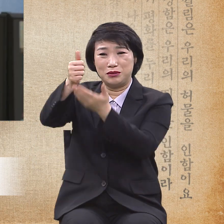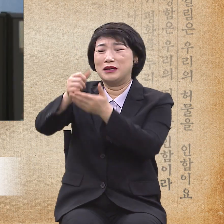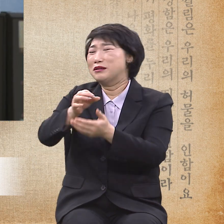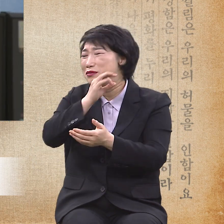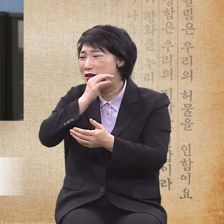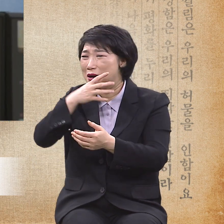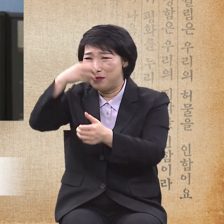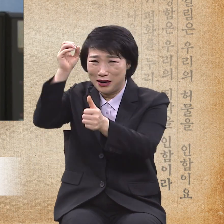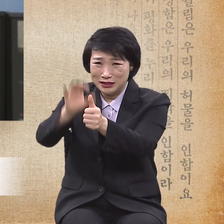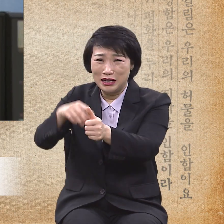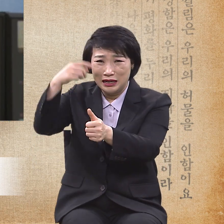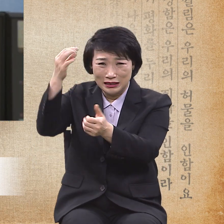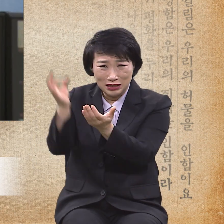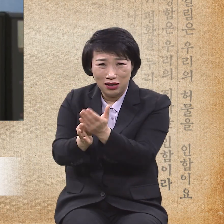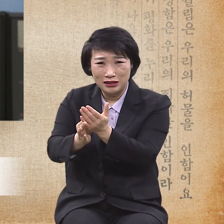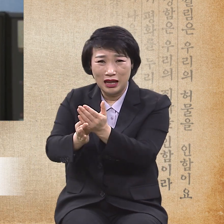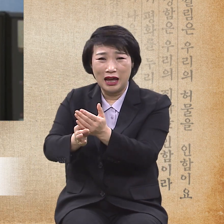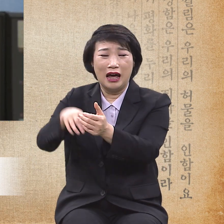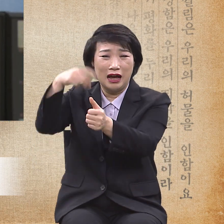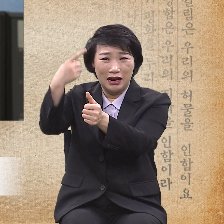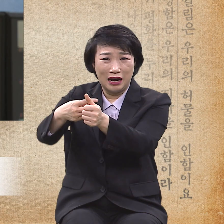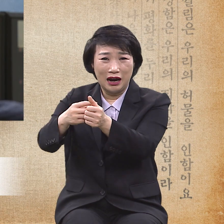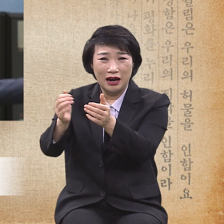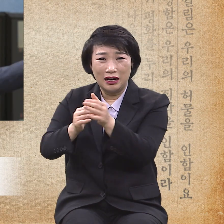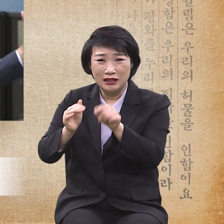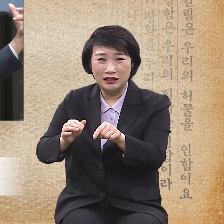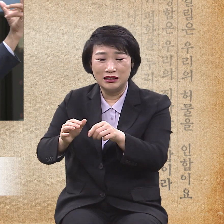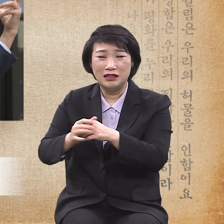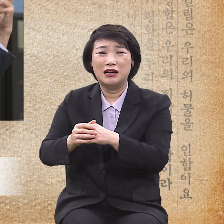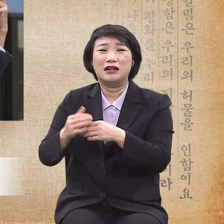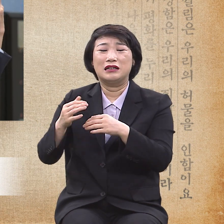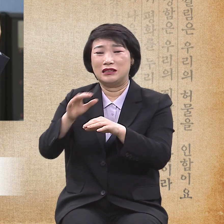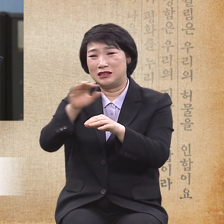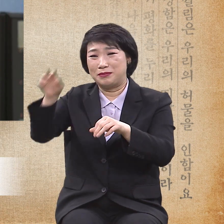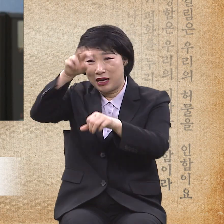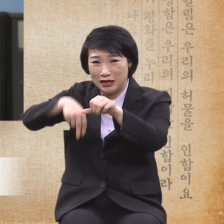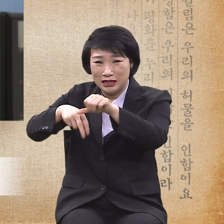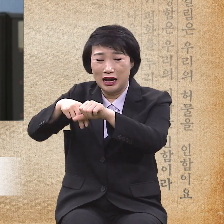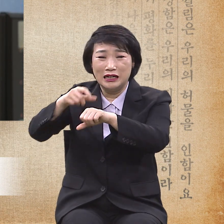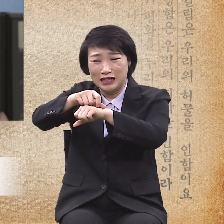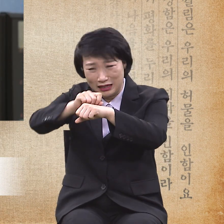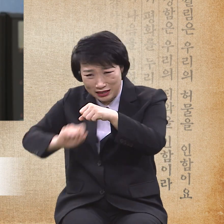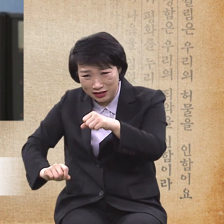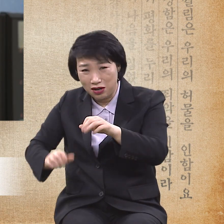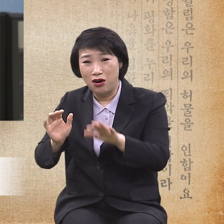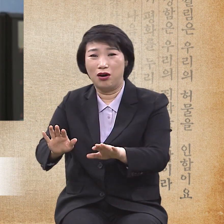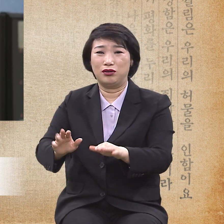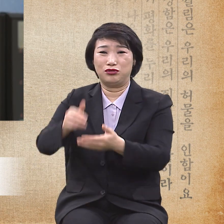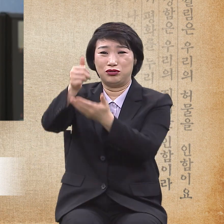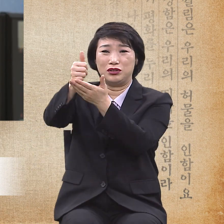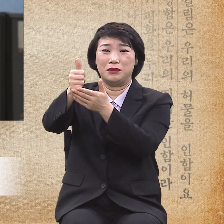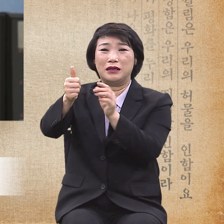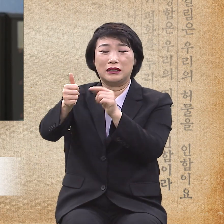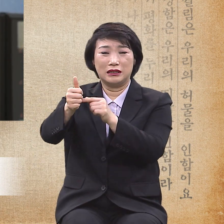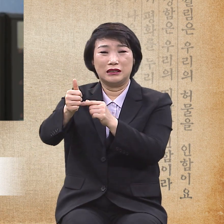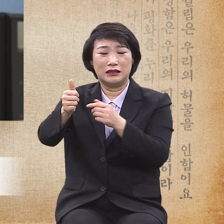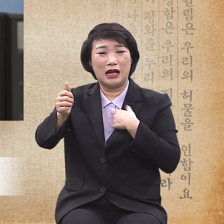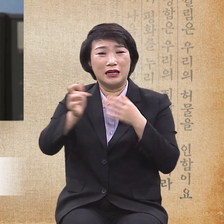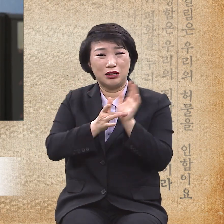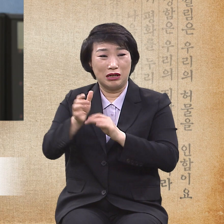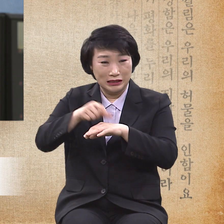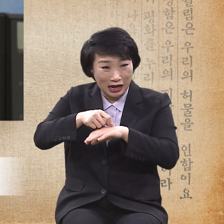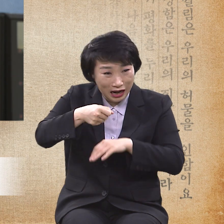수치와 멸시와 천대를 받으시면서 아주 걸레처럼 십자가에 자기를 찢어 걸어놓고 내 살을